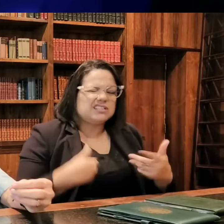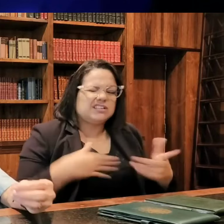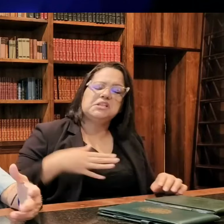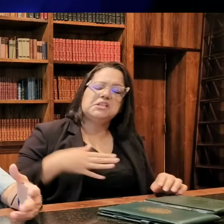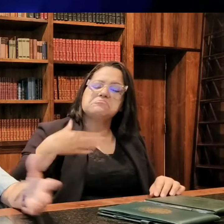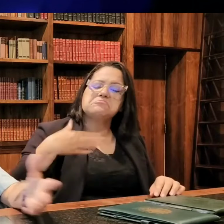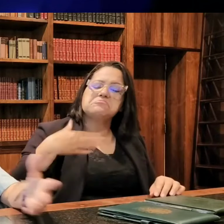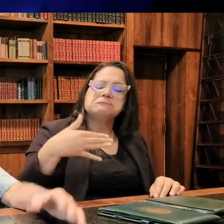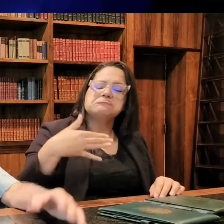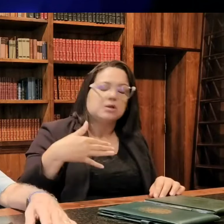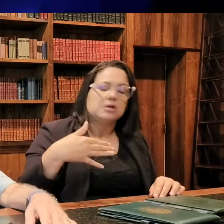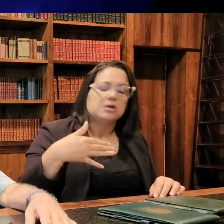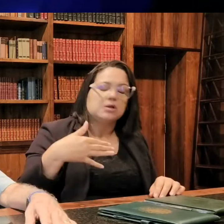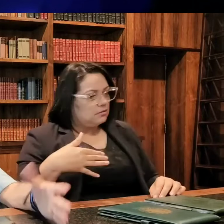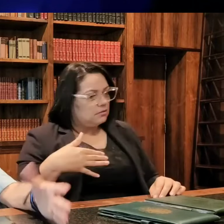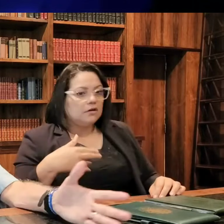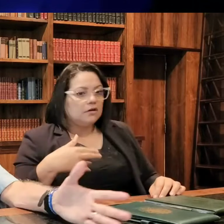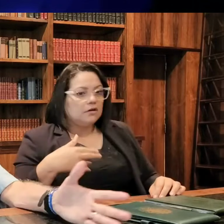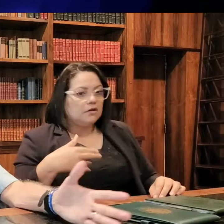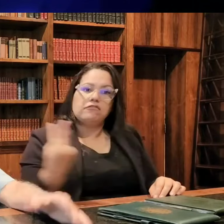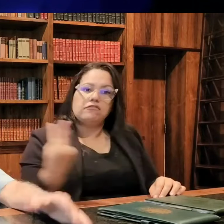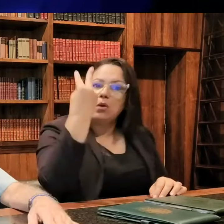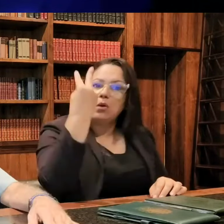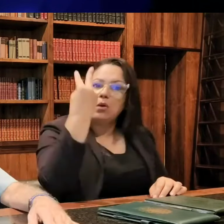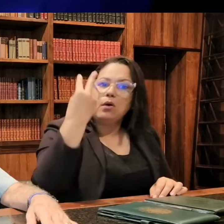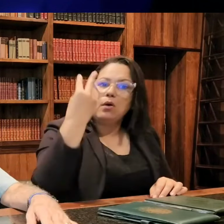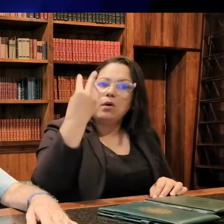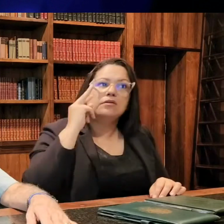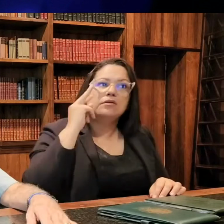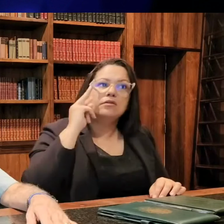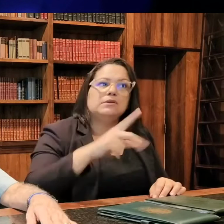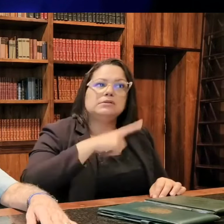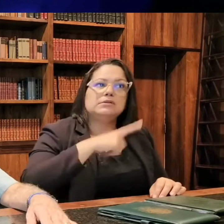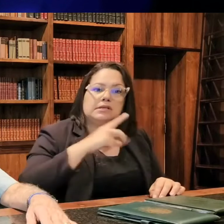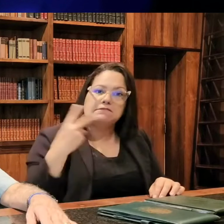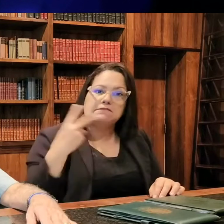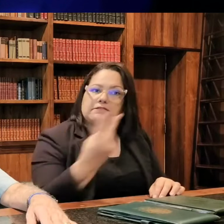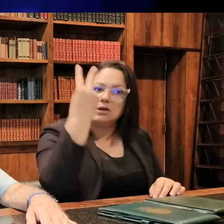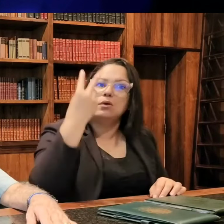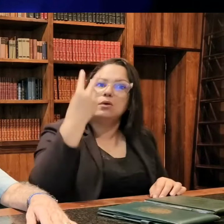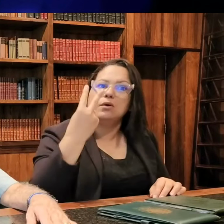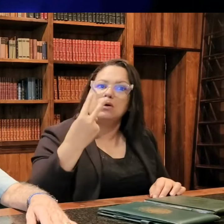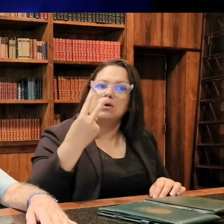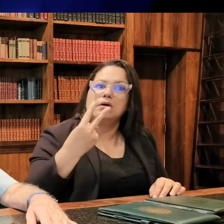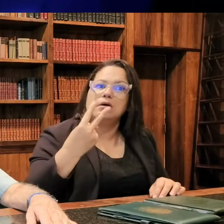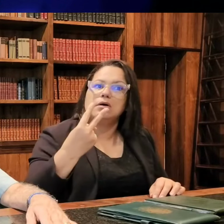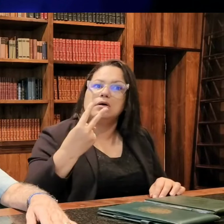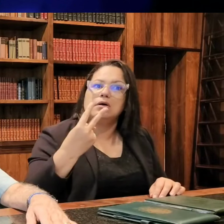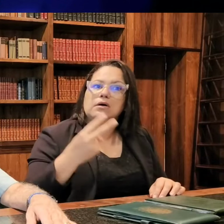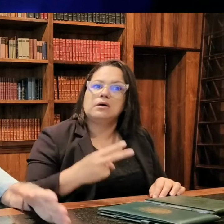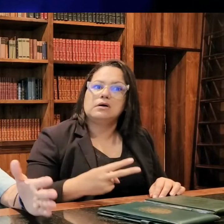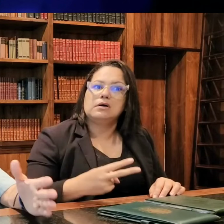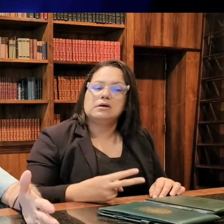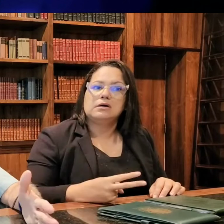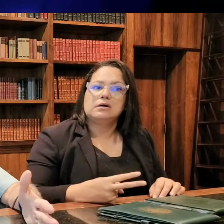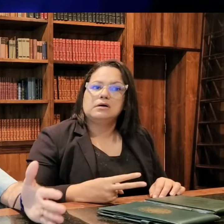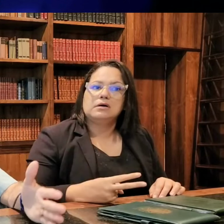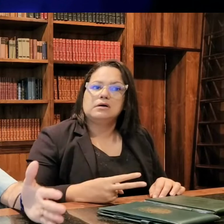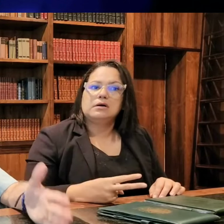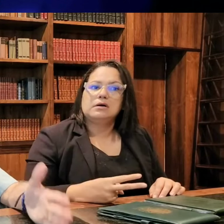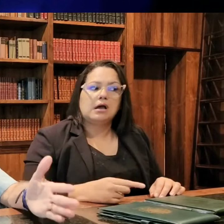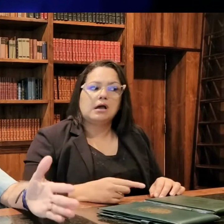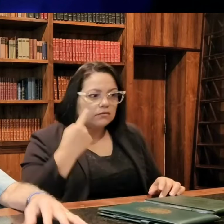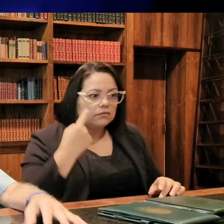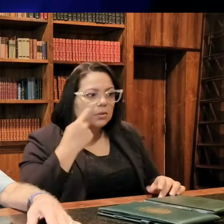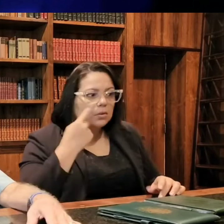como do fogo. CUBA estão Olha esperando há só. 60 anos. Venê. ZU, ele, A, estão Parabéns,